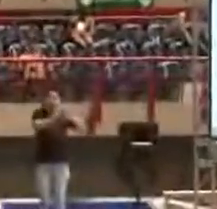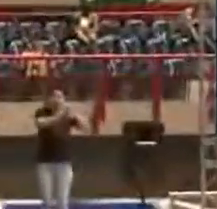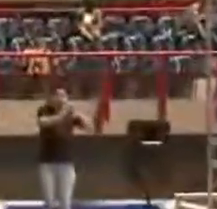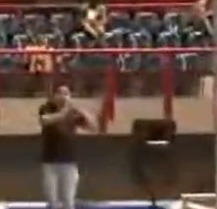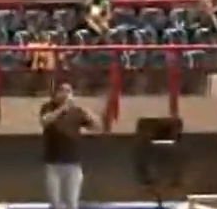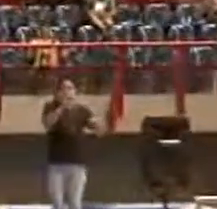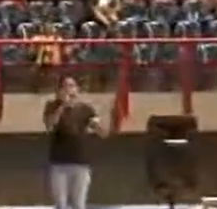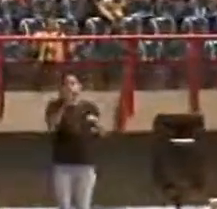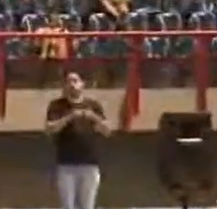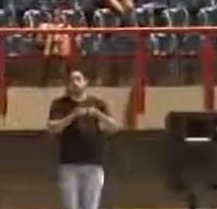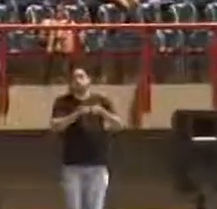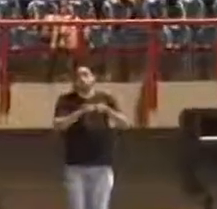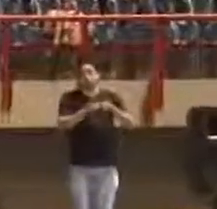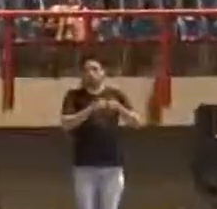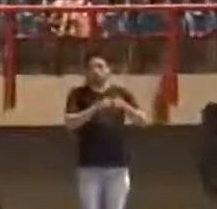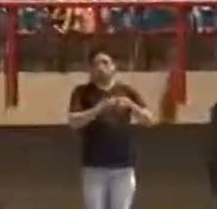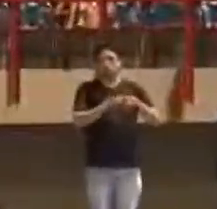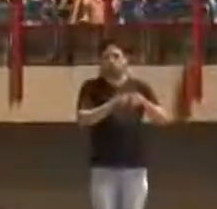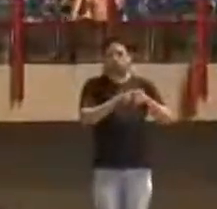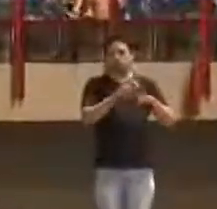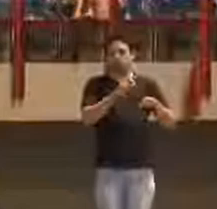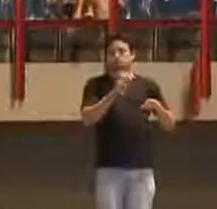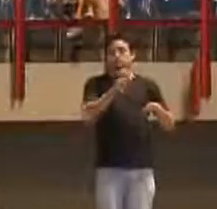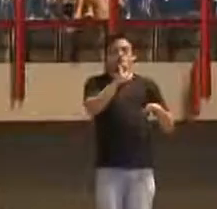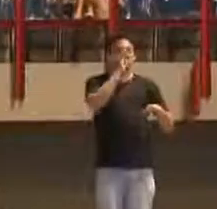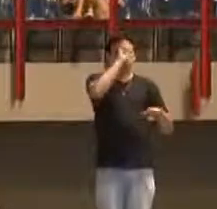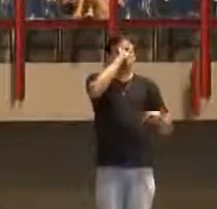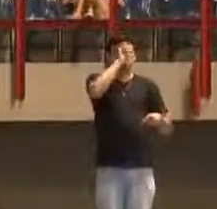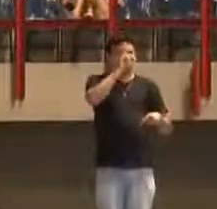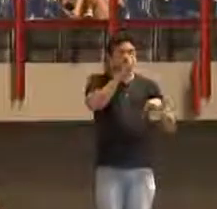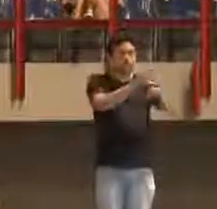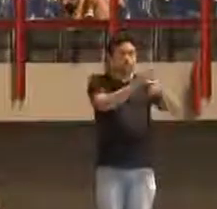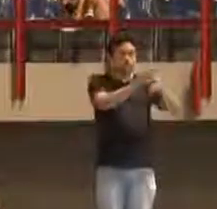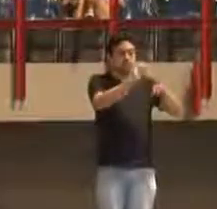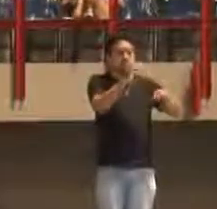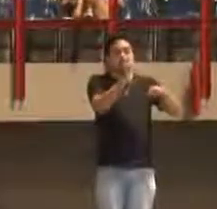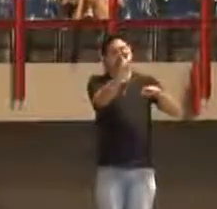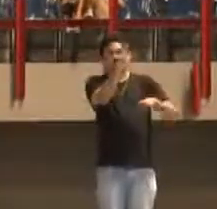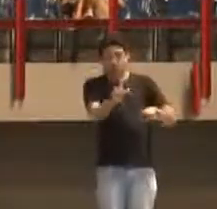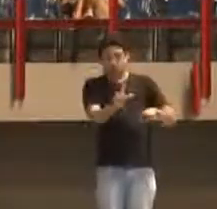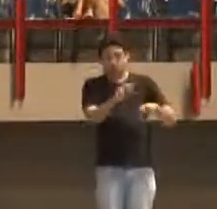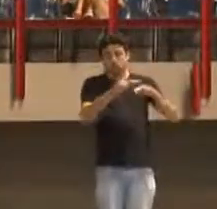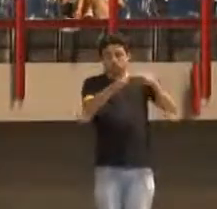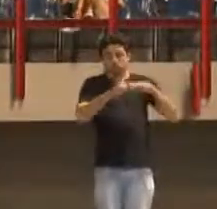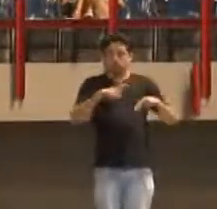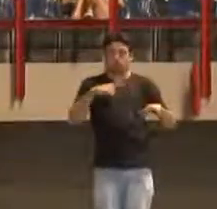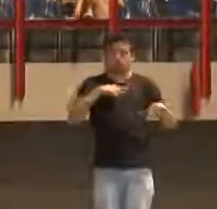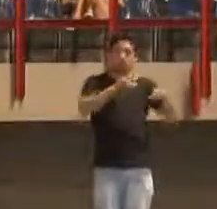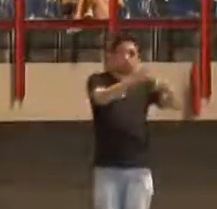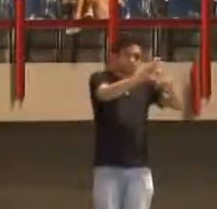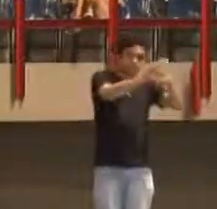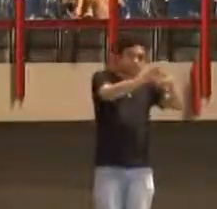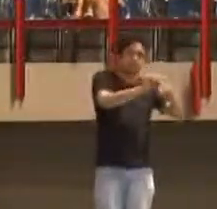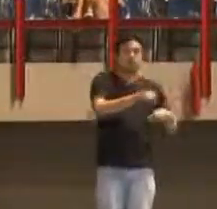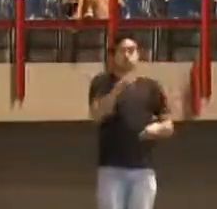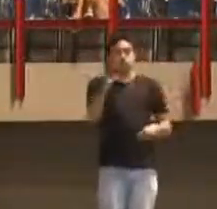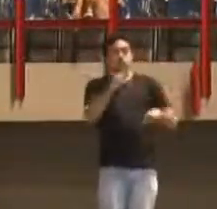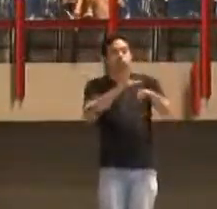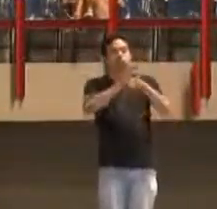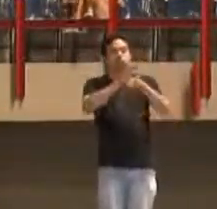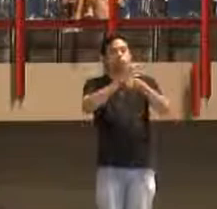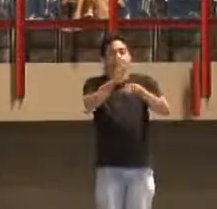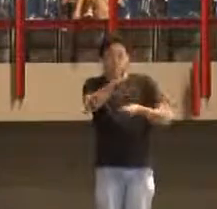Cinza ou verde. Então, eu tenho que fazer uma vez ele sendo, aliás, cinza ou azul, né? Então, vou ter que fazer uma vez ele sendo azul e vou ter que fazer uma